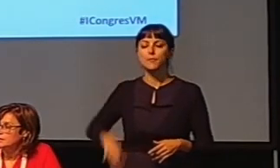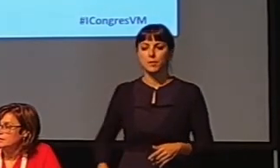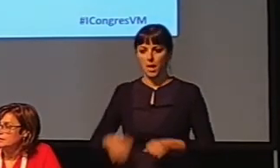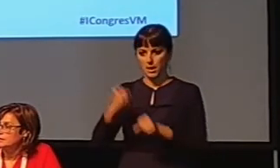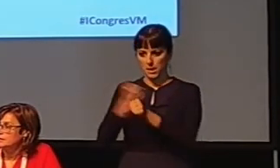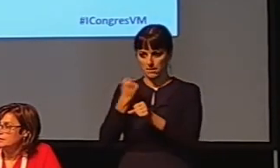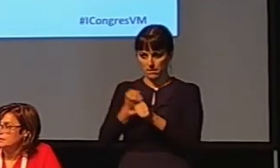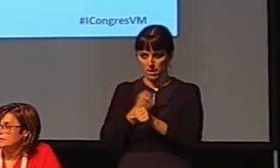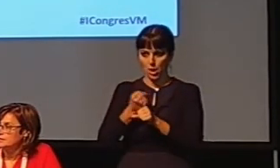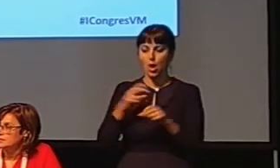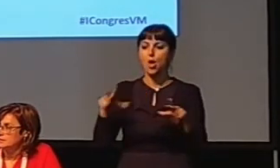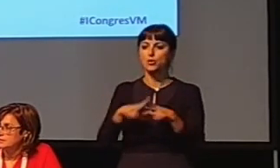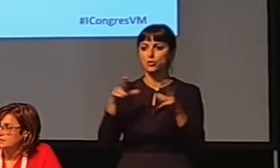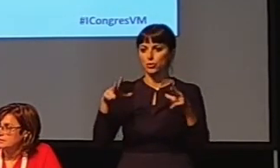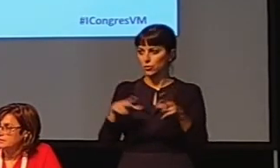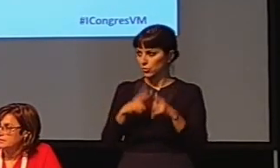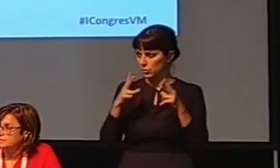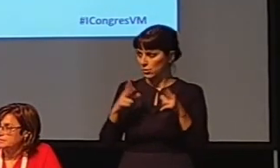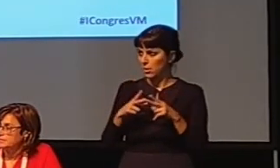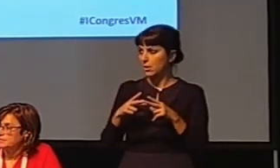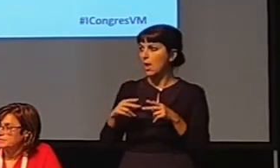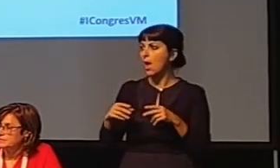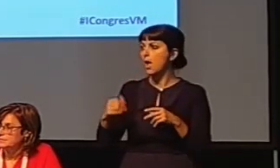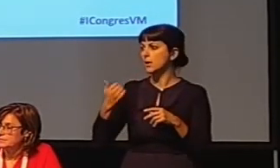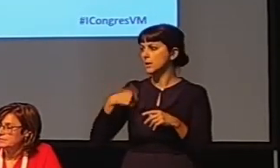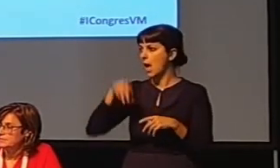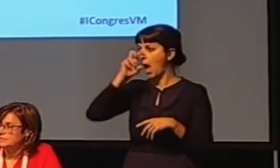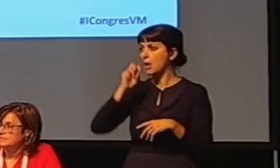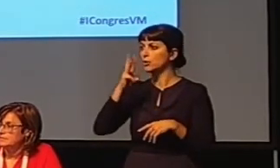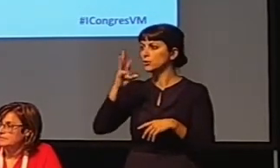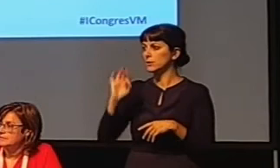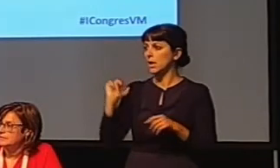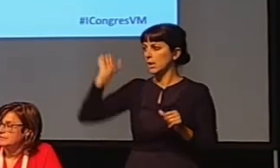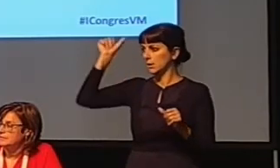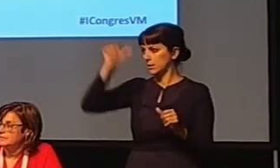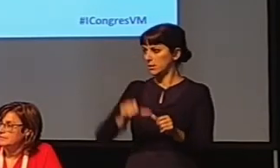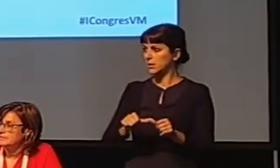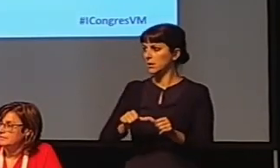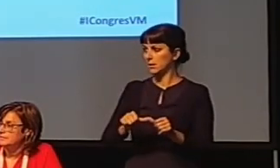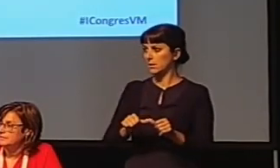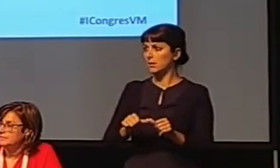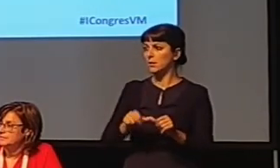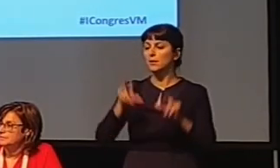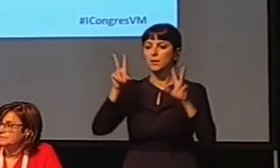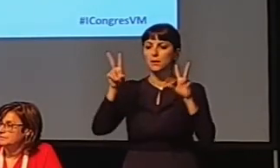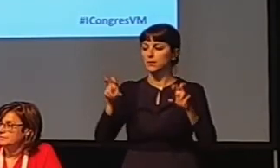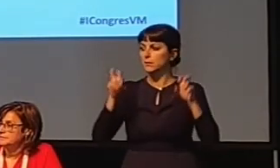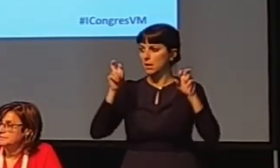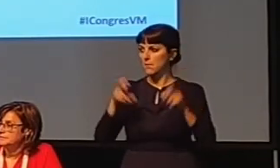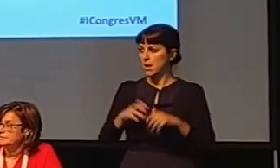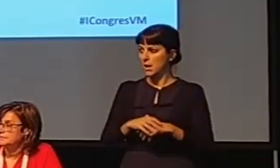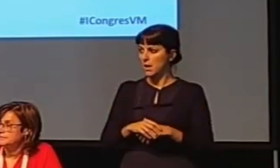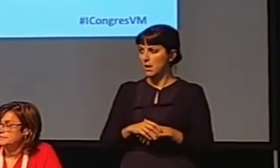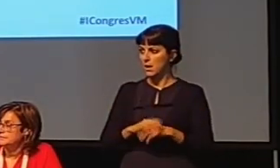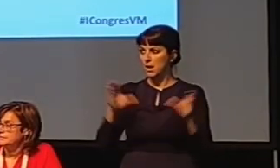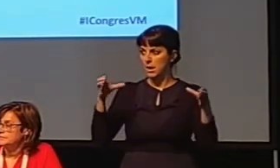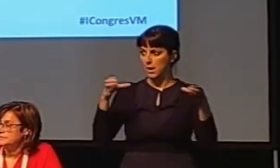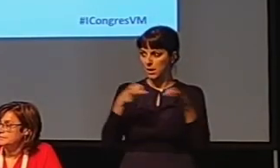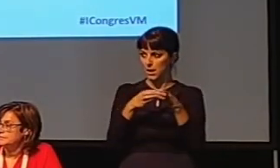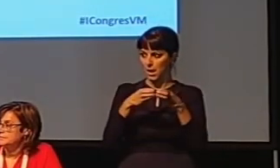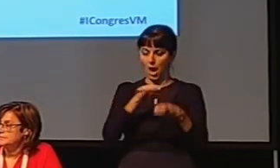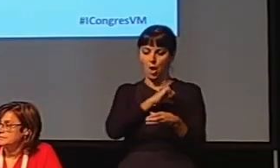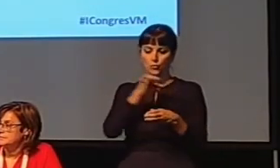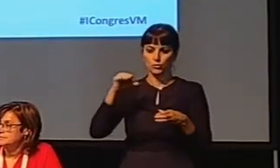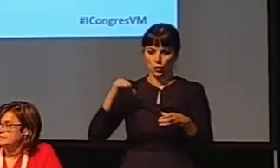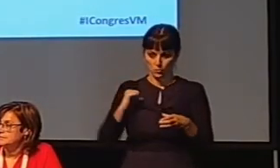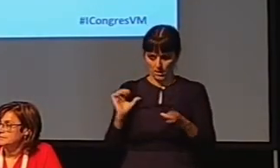treballadora social de deformació i porto més de 30 anys al govern treballant amb equipaments